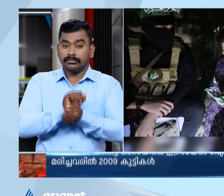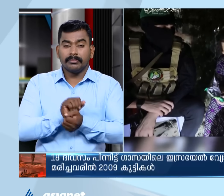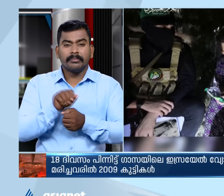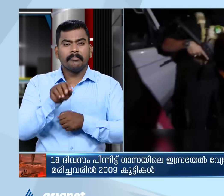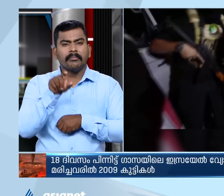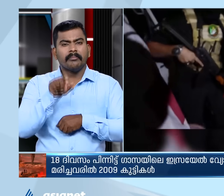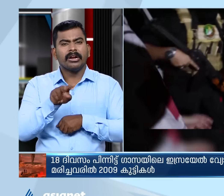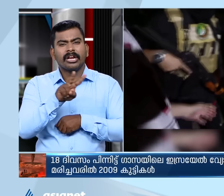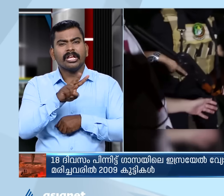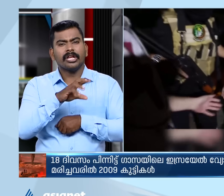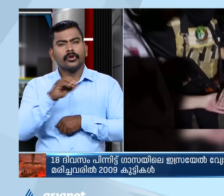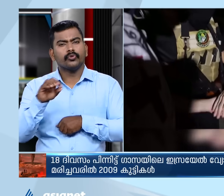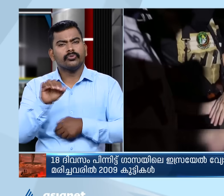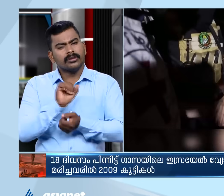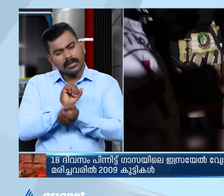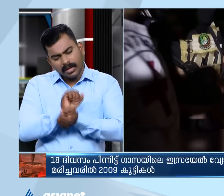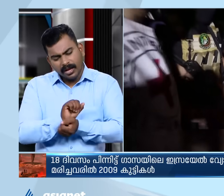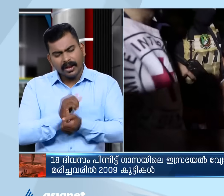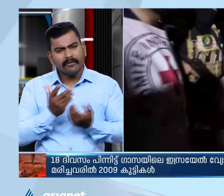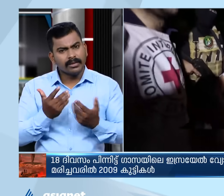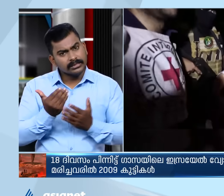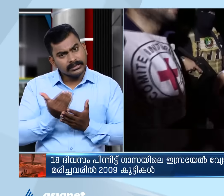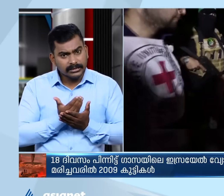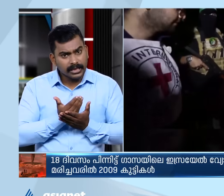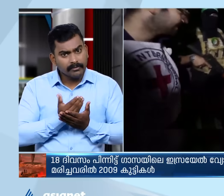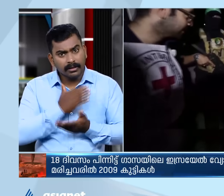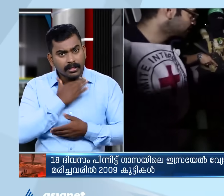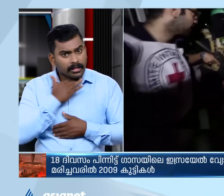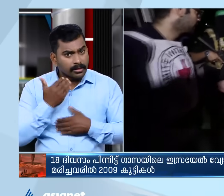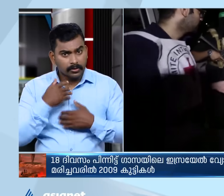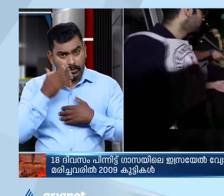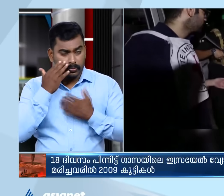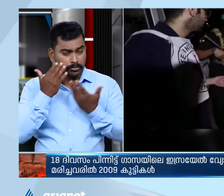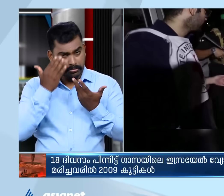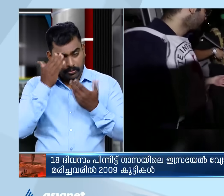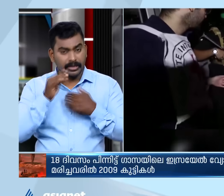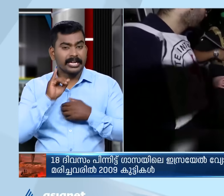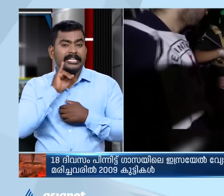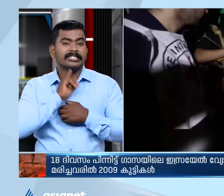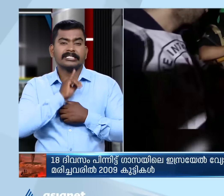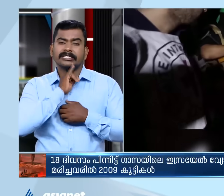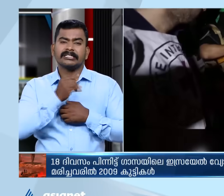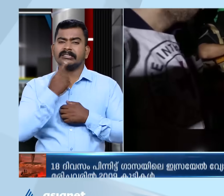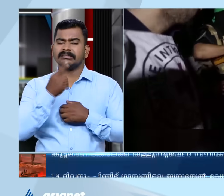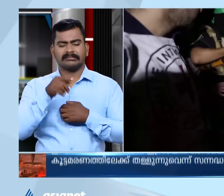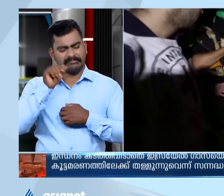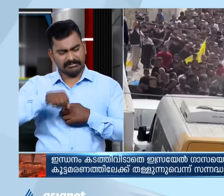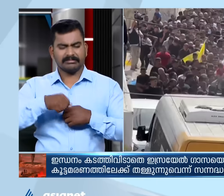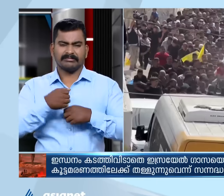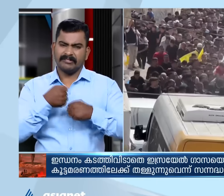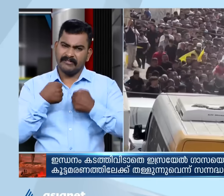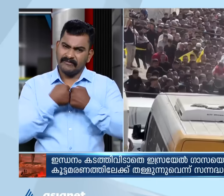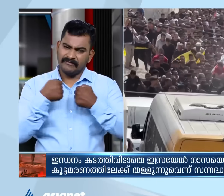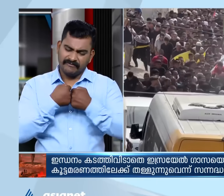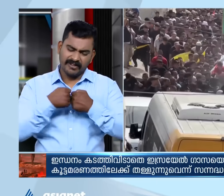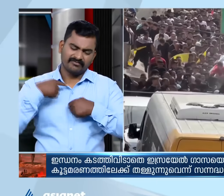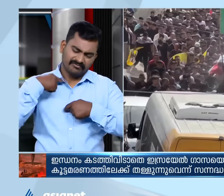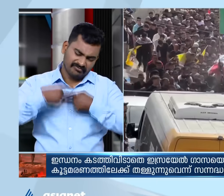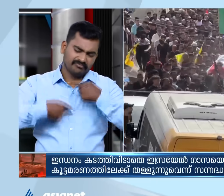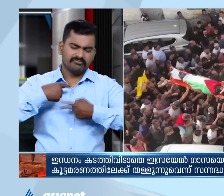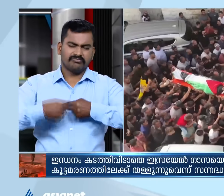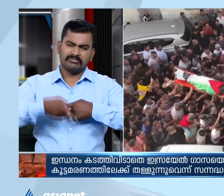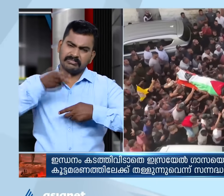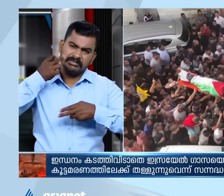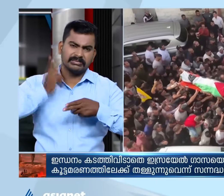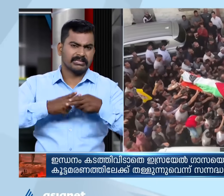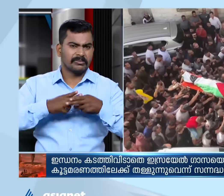വ്യക്തമല്ല. ബന്ദികളുടെ സുരക്ഷയെ കരുതി കരയുദ്ധം വേണ്ടെന്ന് വെക്കില്ലെന്ന് ഇസ്രയേൽ ഊർജ്ജമന്ത്രി കാട്സ് വ്യക്തമാക്കി. വെസ്റ്റ് ബാങ്കിൽ പലസ്തീൻ